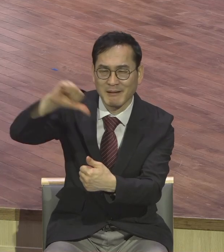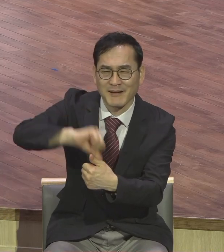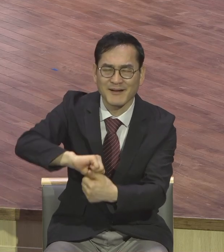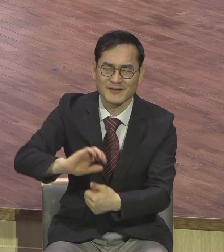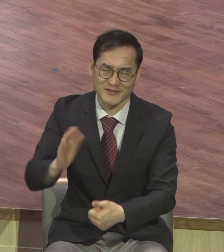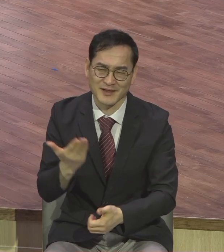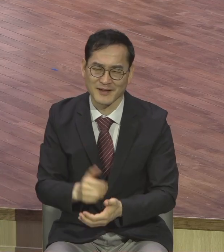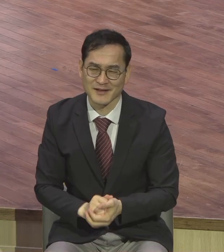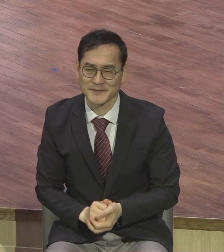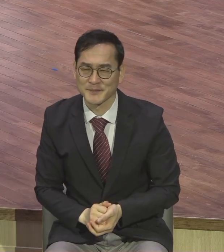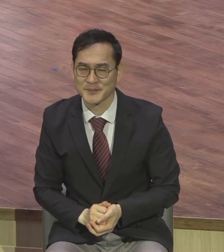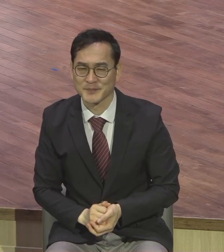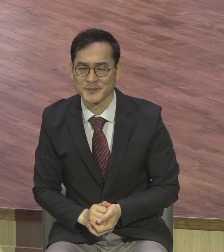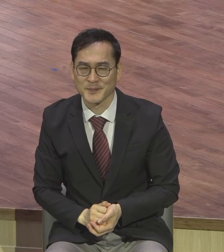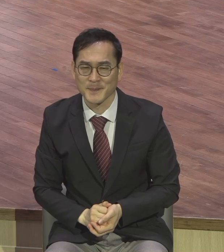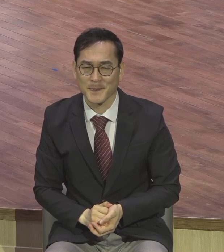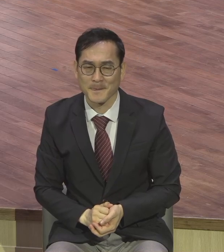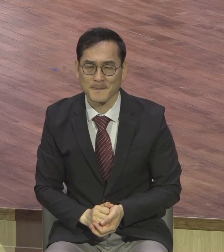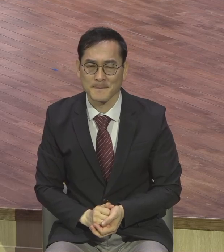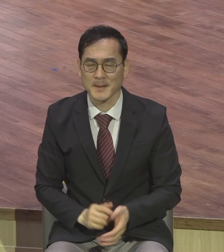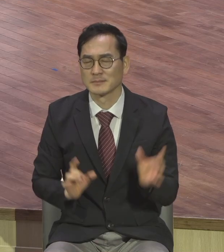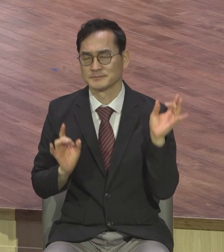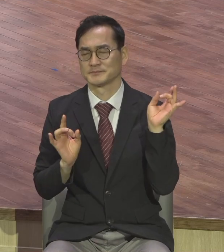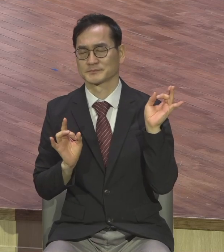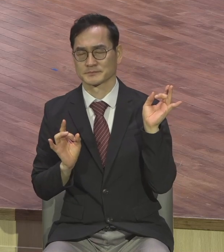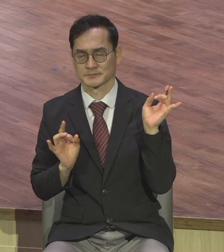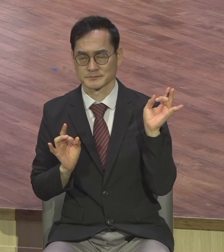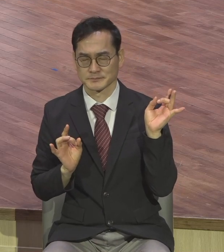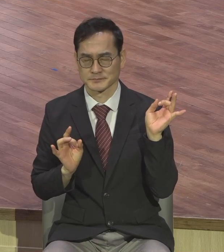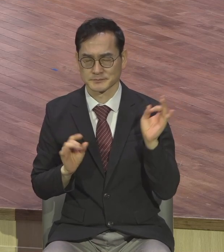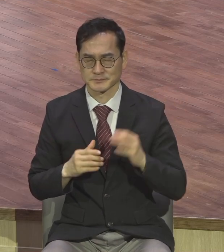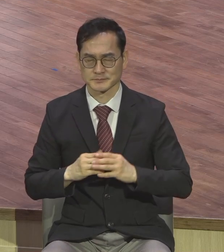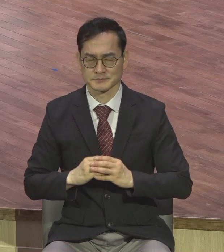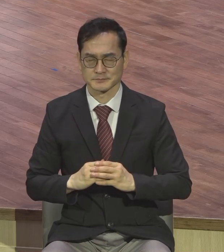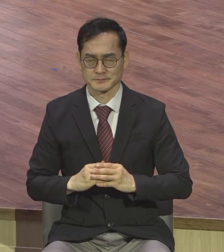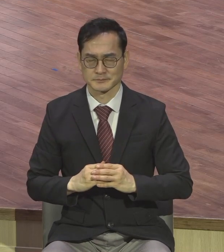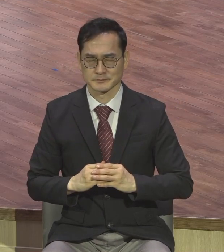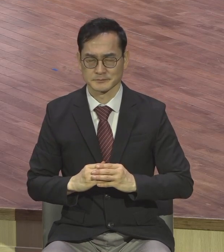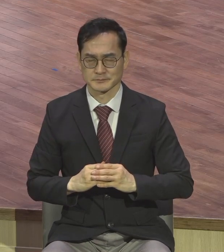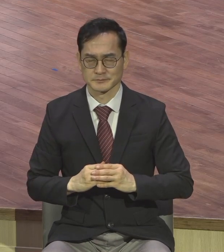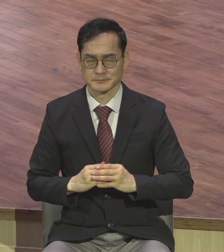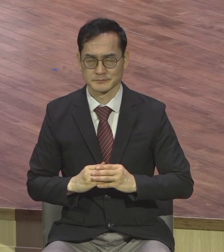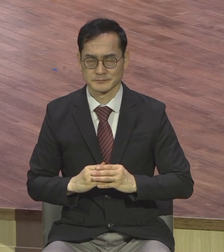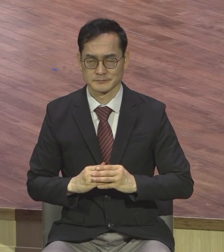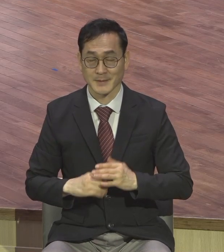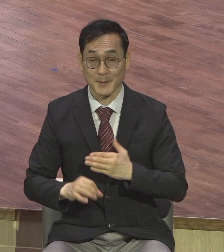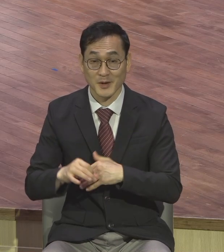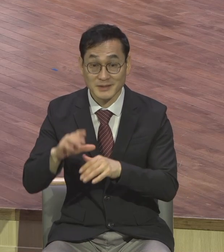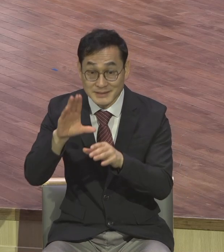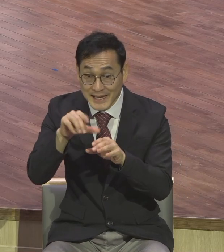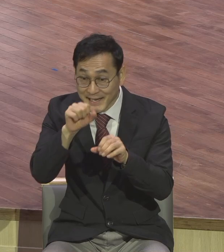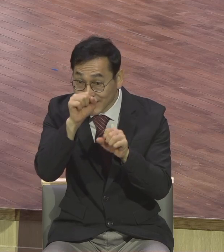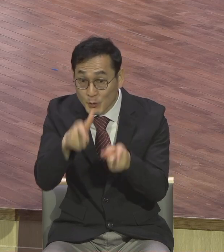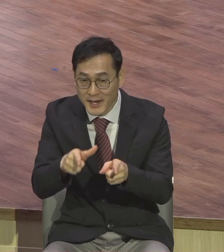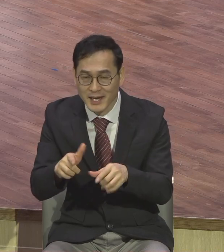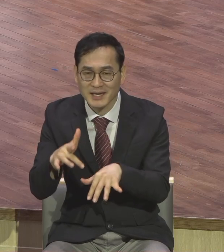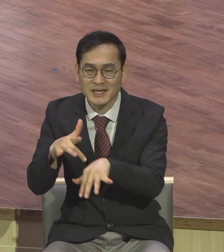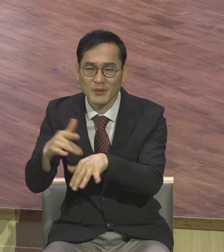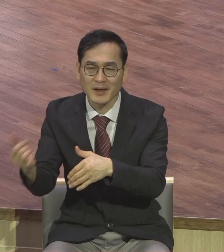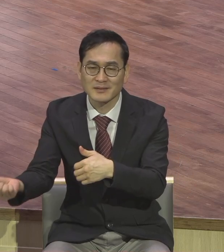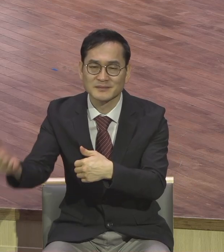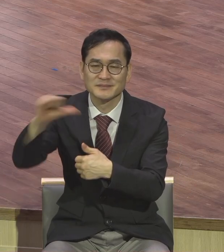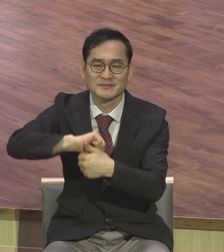잡힙니다. 일반적으로도 명상한테 이러고 앉아있으면요, 오래 하다 보면, 집중하다 보면 딱 온다니까, 이게 지금 접신